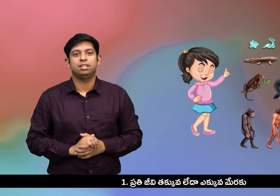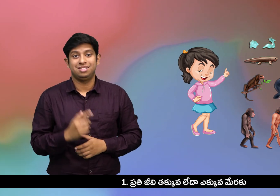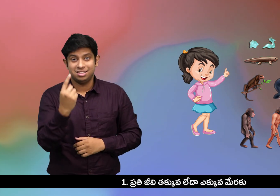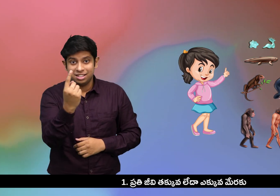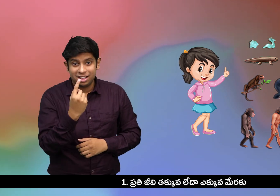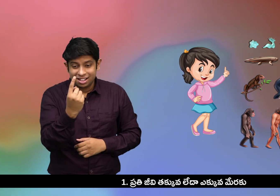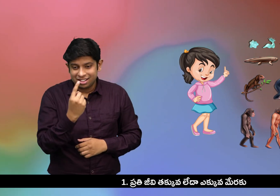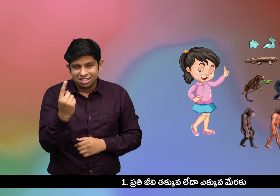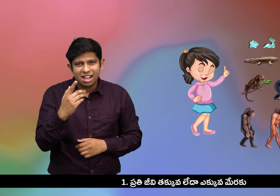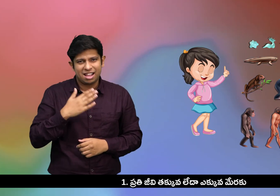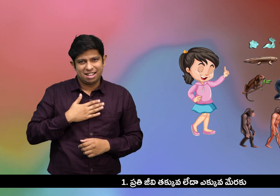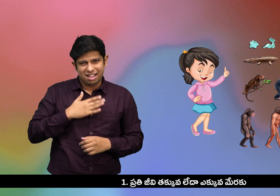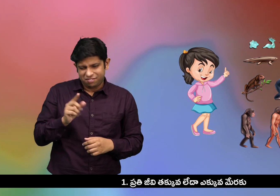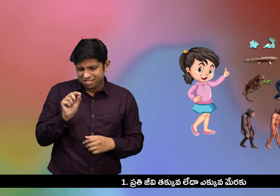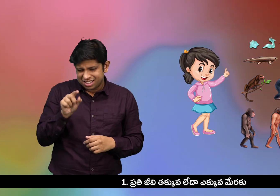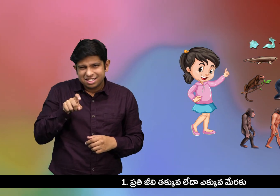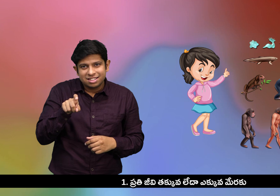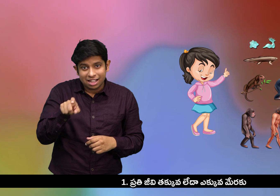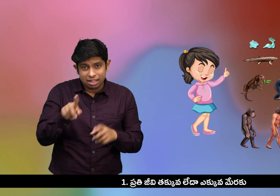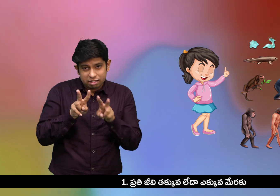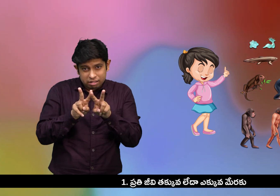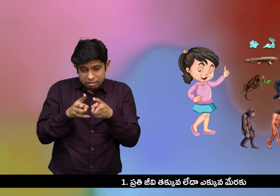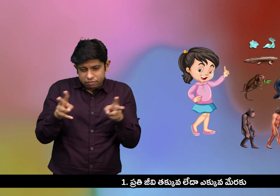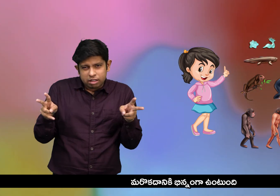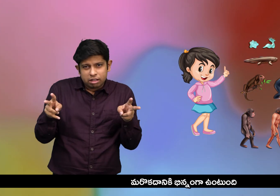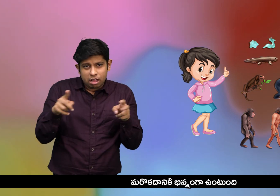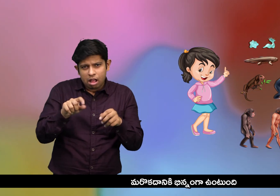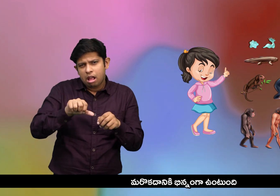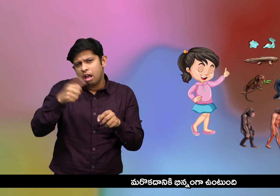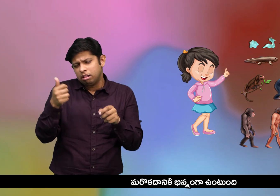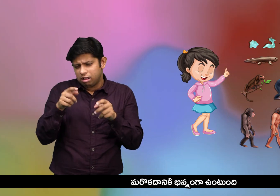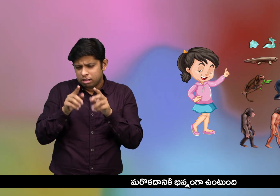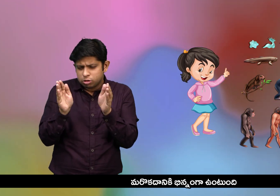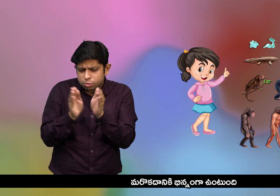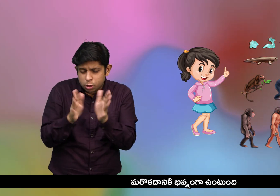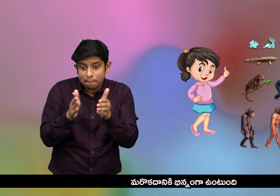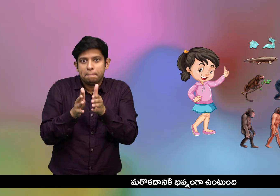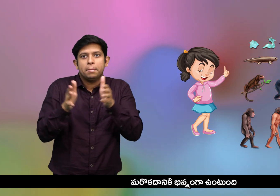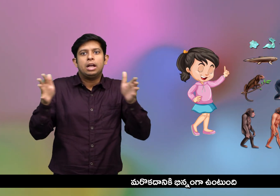ప్రతి జీవి తక్కువ లేదా ఎక్కువ మేరకు మరొకదానికి భిన్నంగా ఉంటుంది.